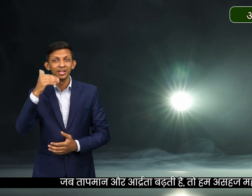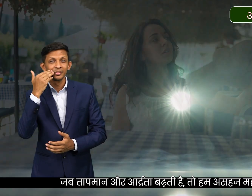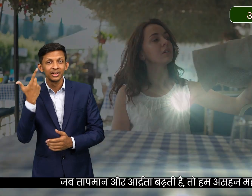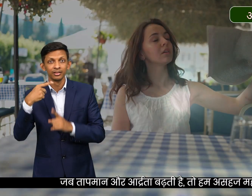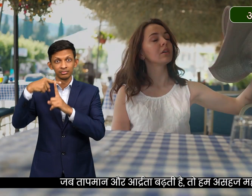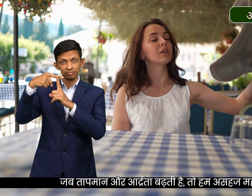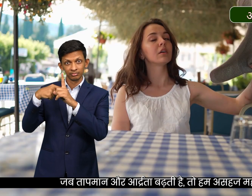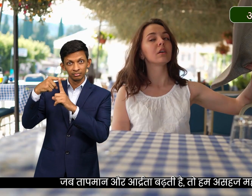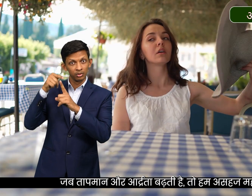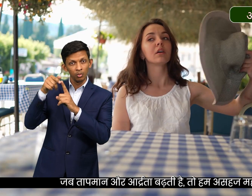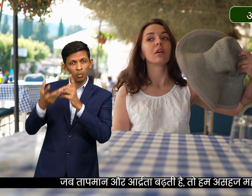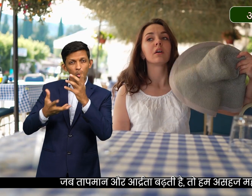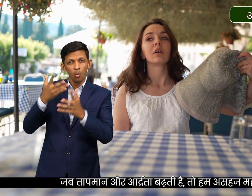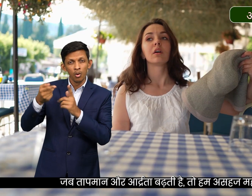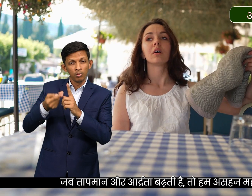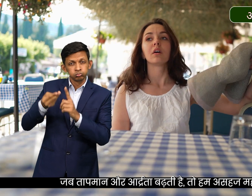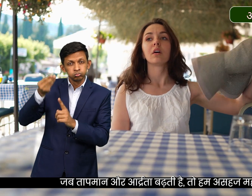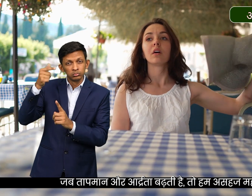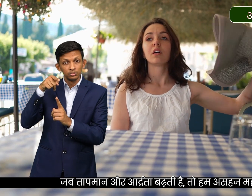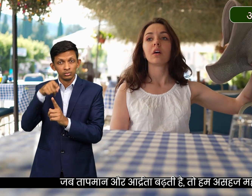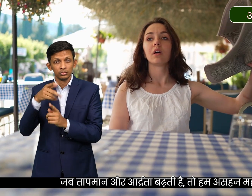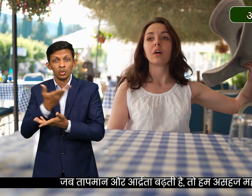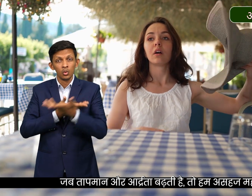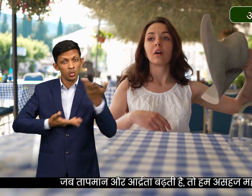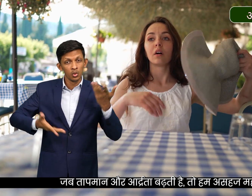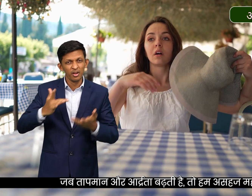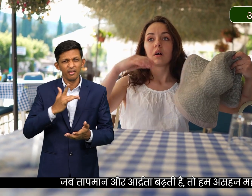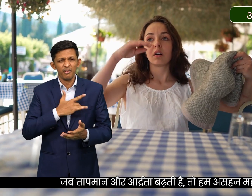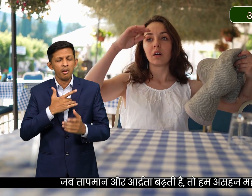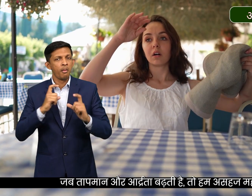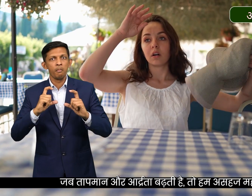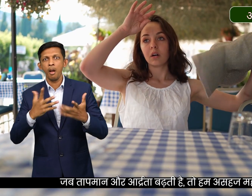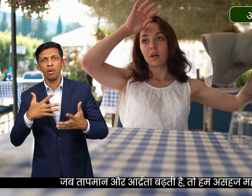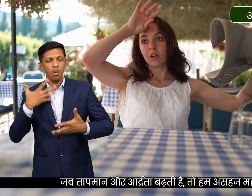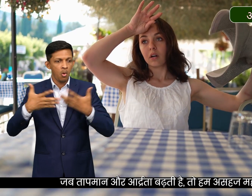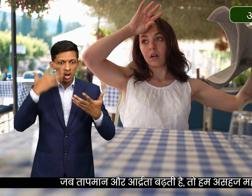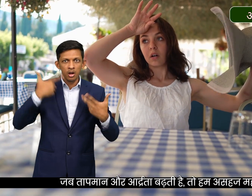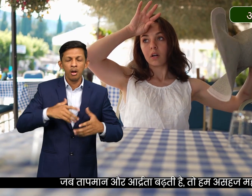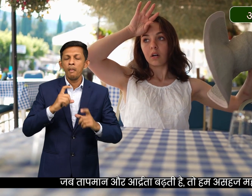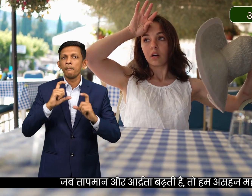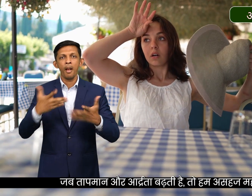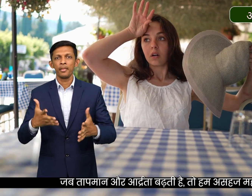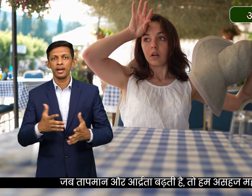जब तापमान और आर्द्रता बढ़ती है तो हम असहज महसूस करते हैं।